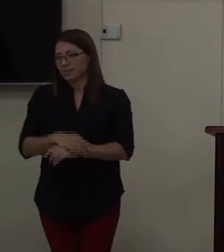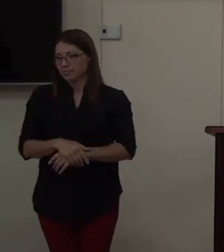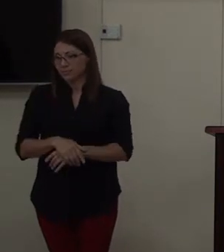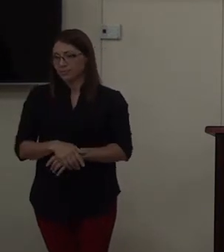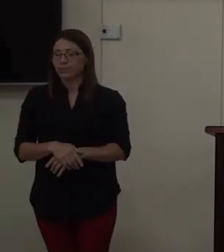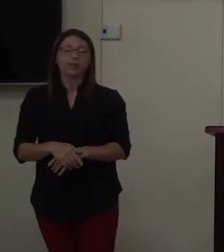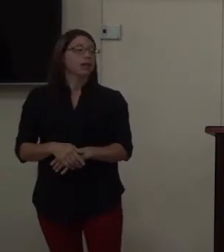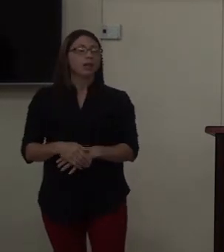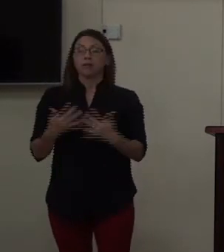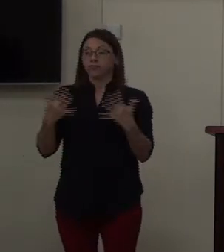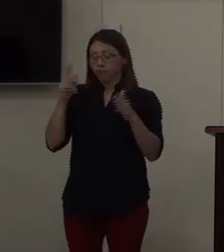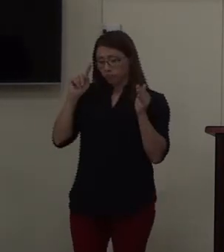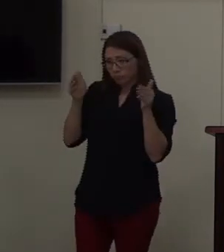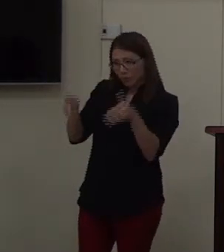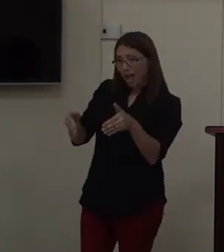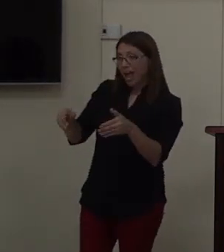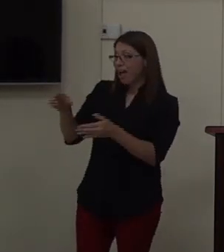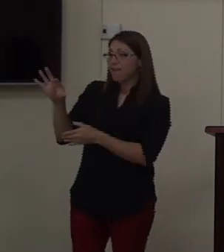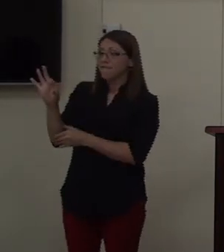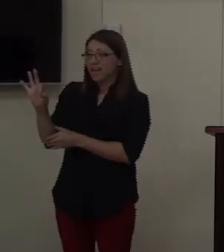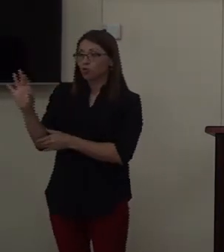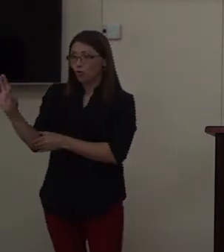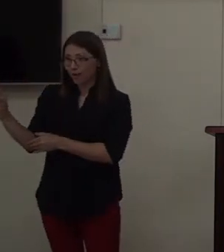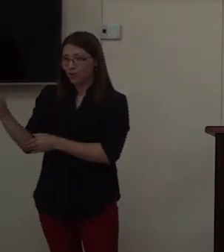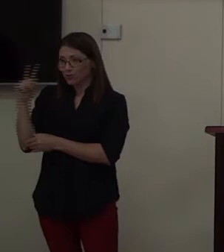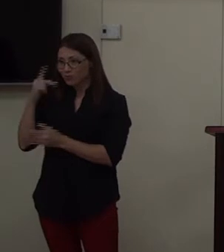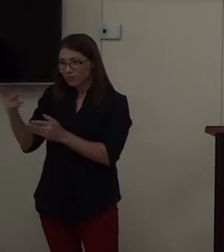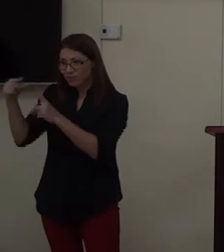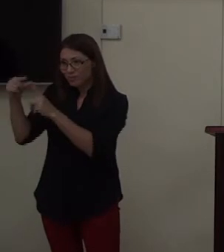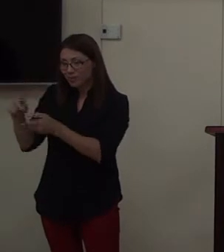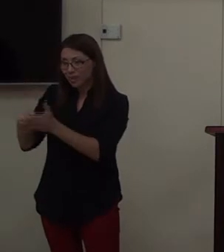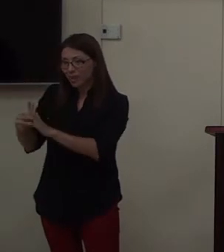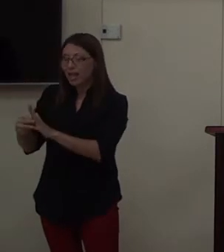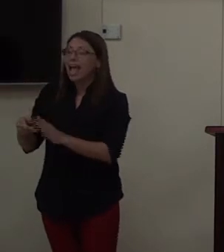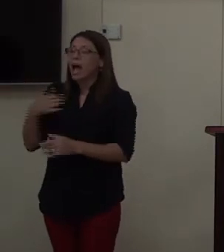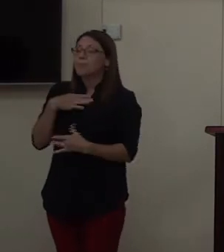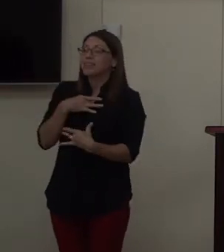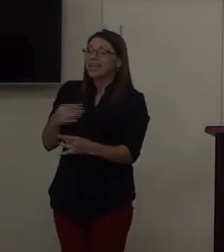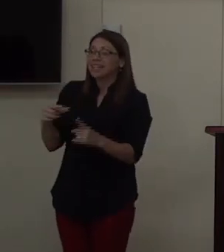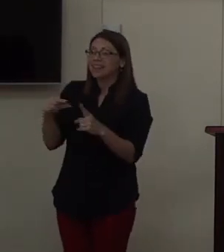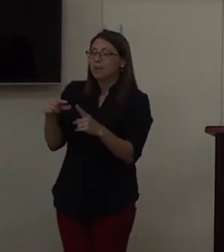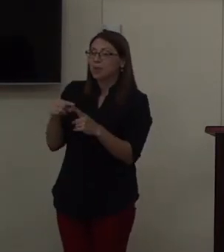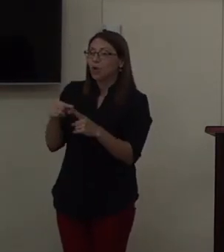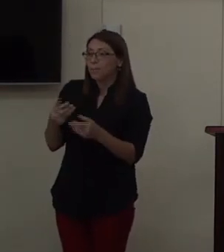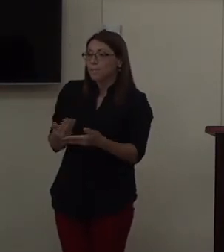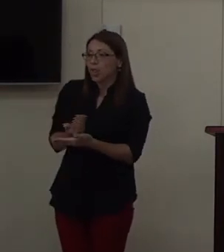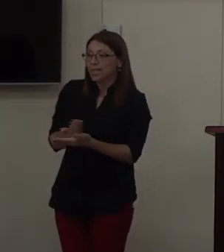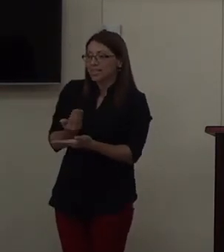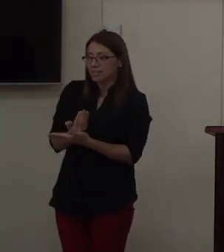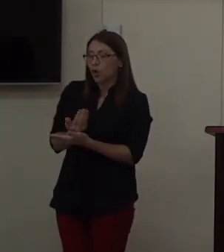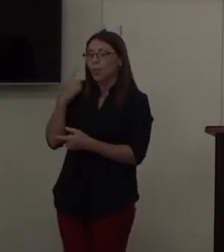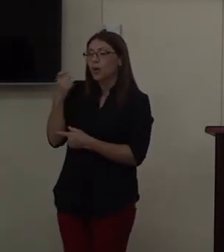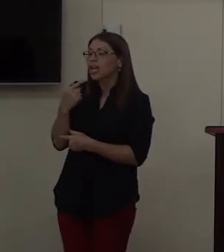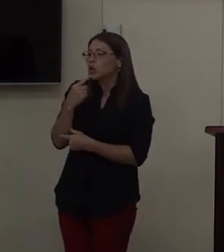Yéndonos a esta conceptualización de Ferguson, como les decía, hablaba de esta modernización, y a mí me interesa el término porque nos dice mucho